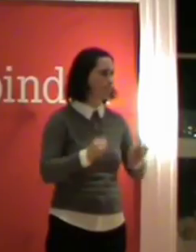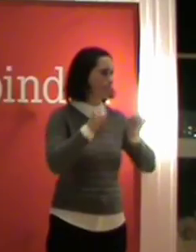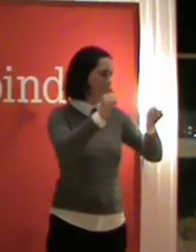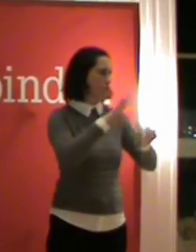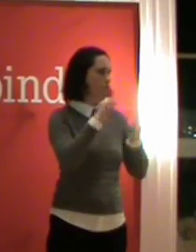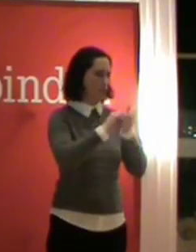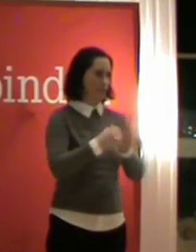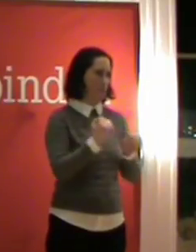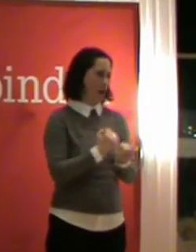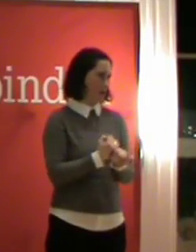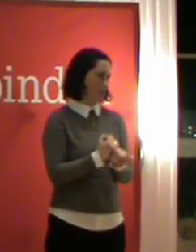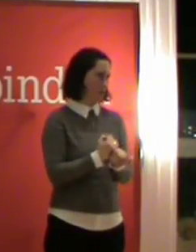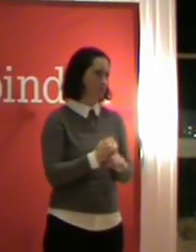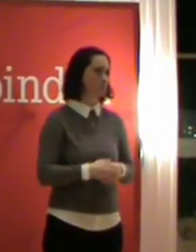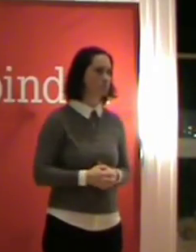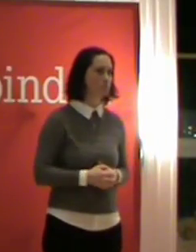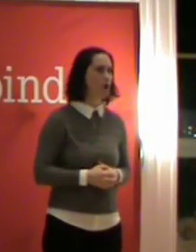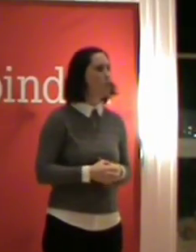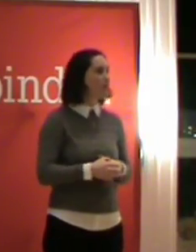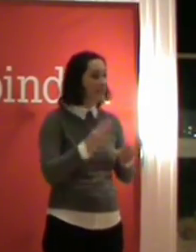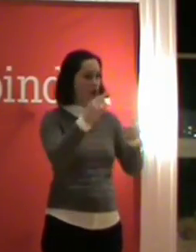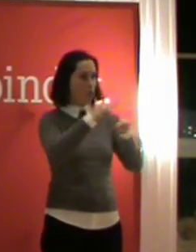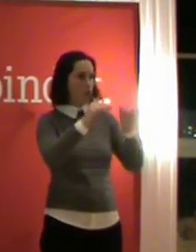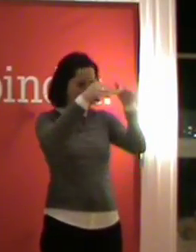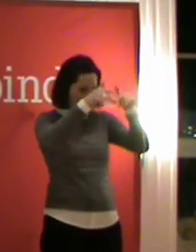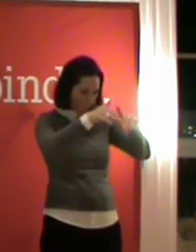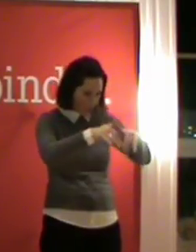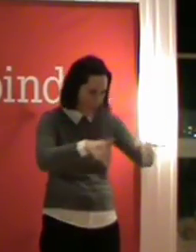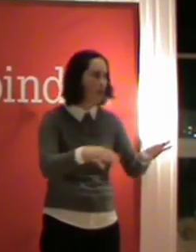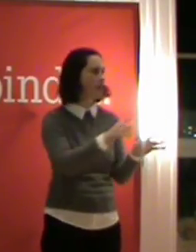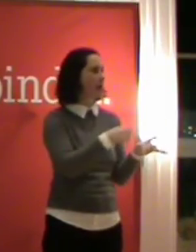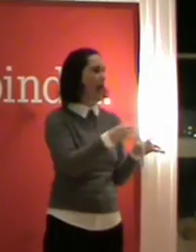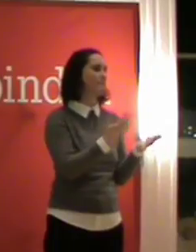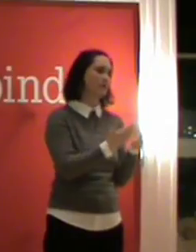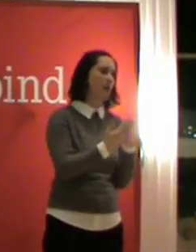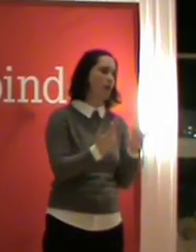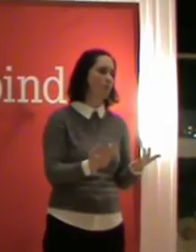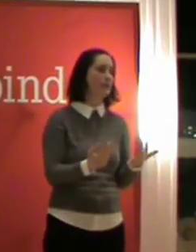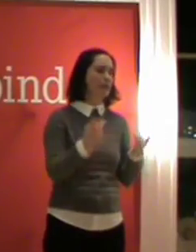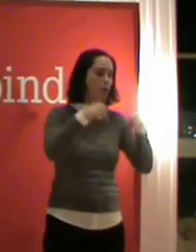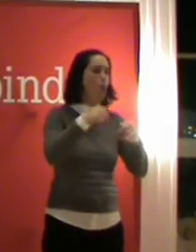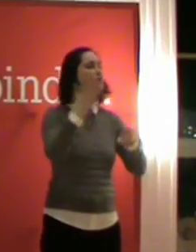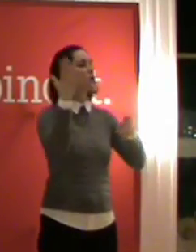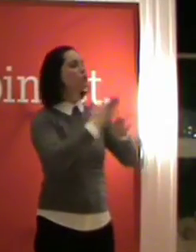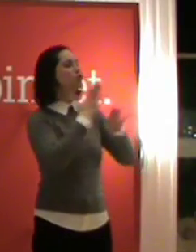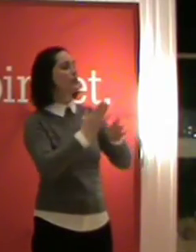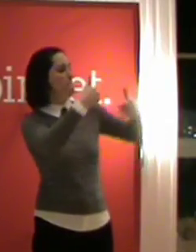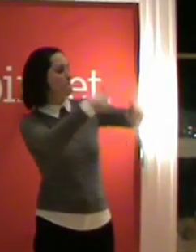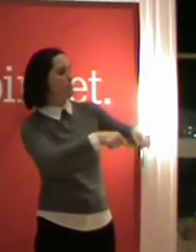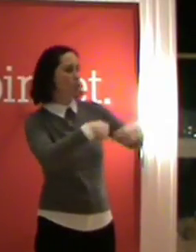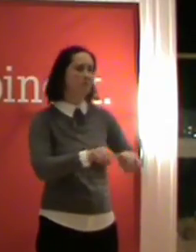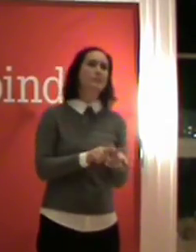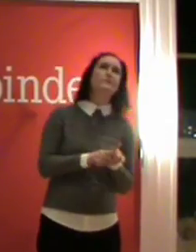Vor Ort, die kleinteilige Arbeit machen, die mitunter auch ausbaden müssen, was hier in Magdeburg an